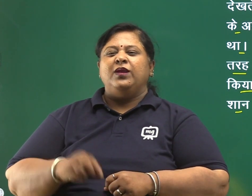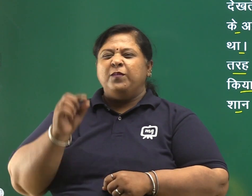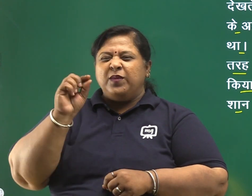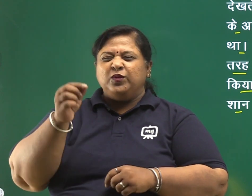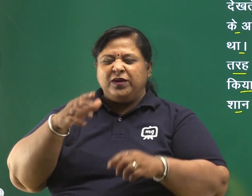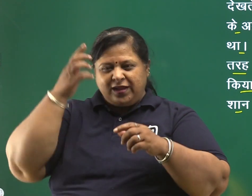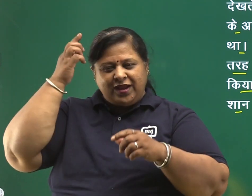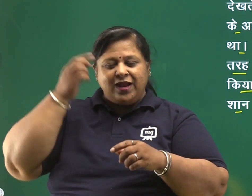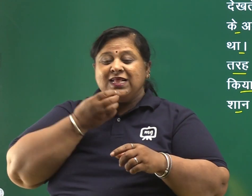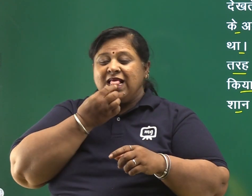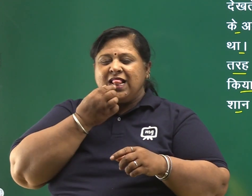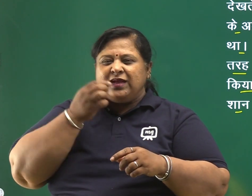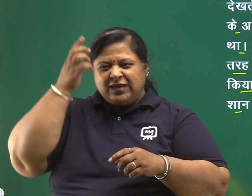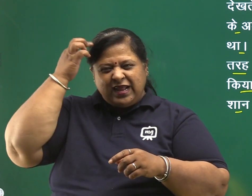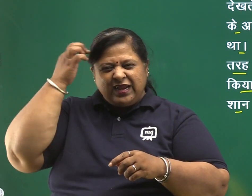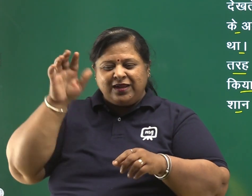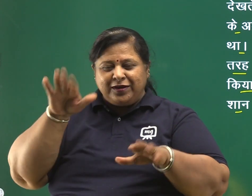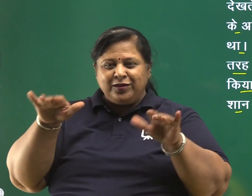मधुमक्खी